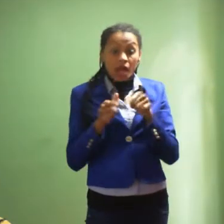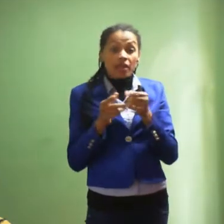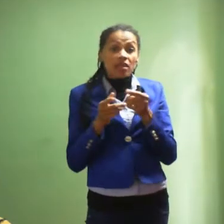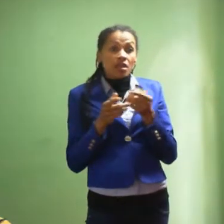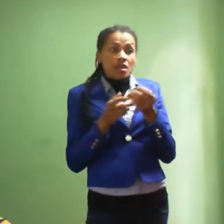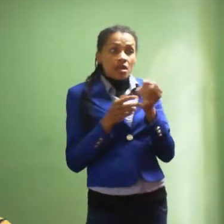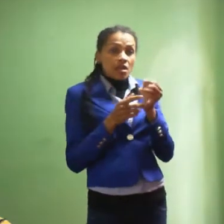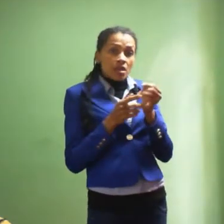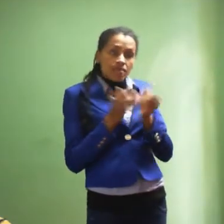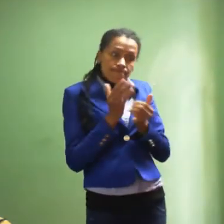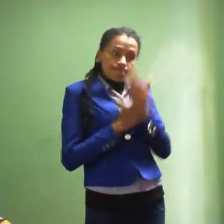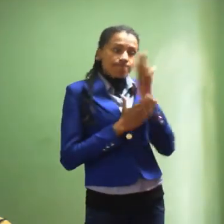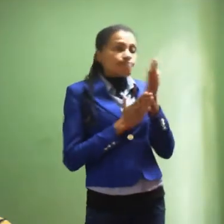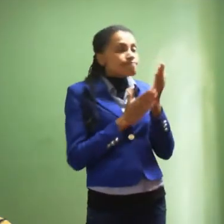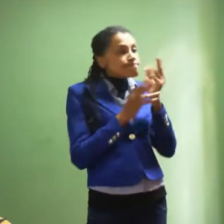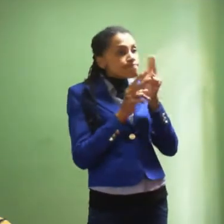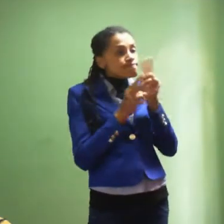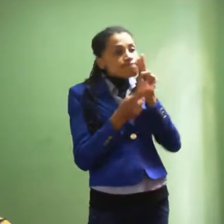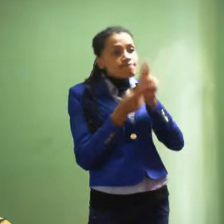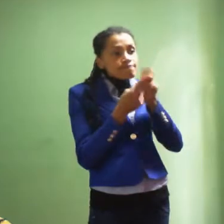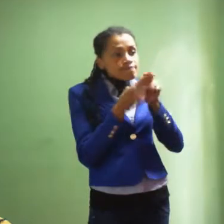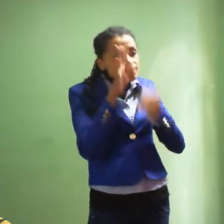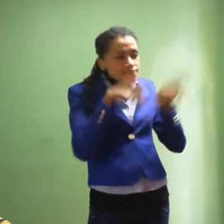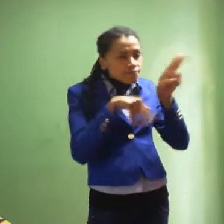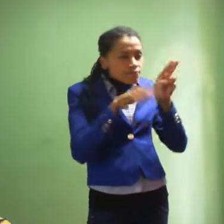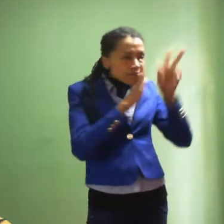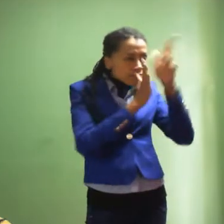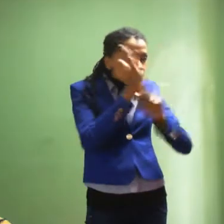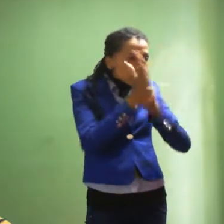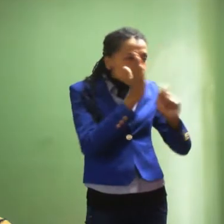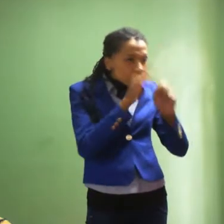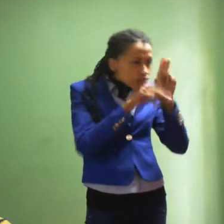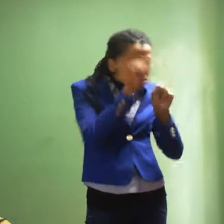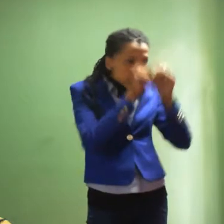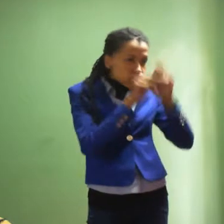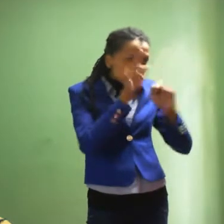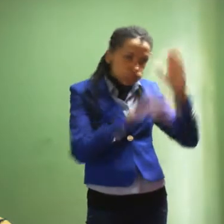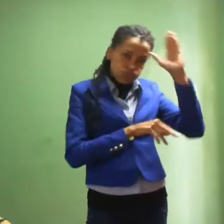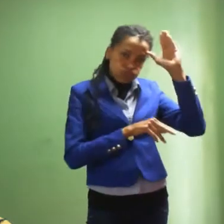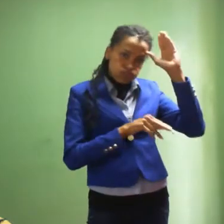lengua escrita y permiten construir conocimiento, es decir, va en las dos vías.